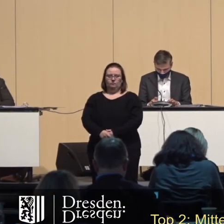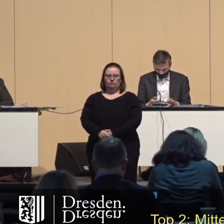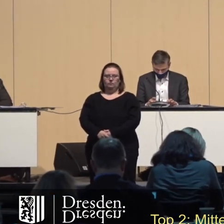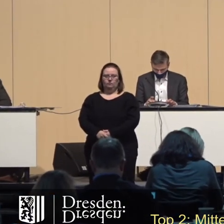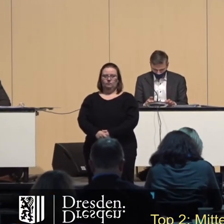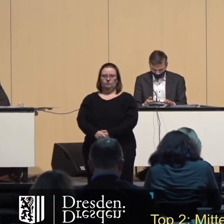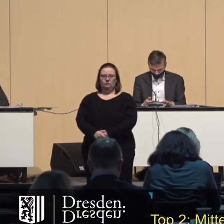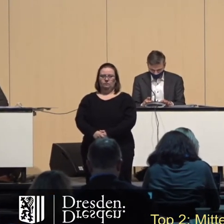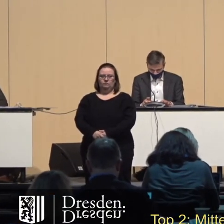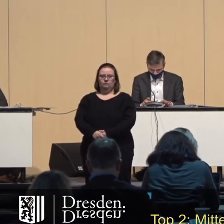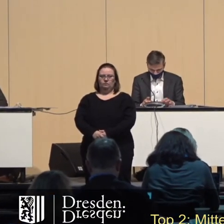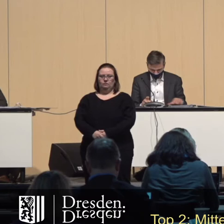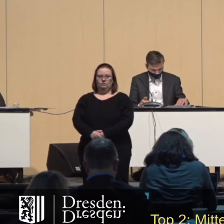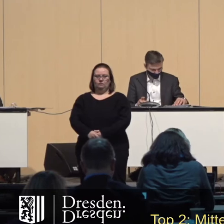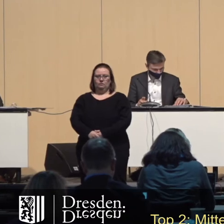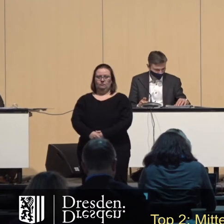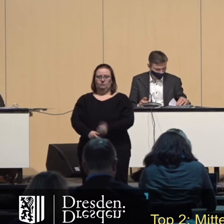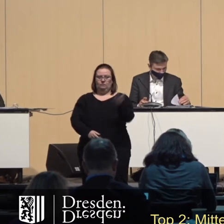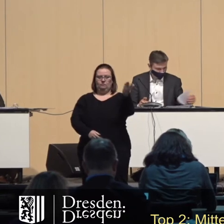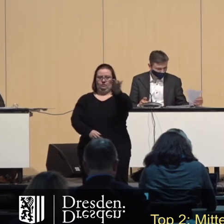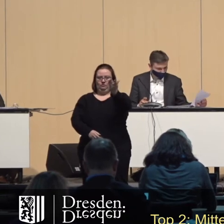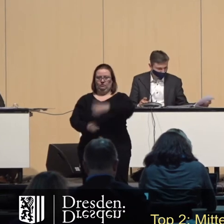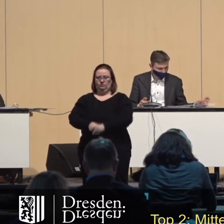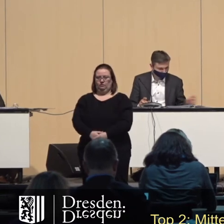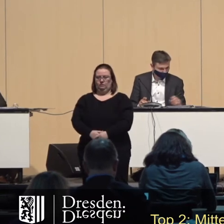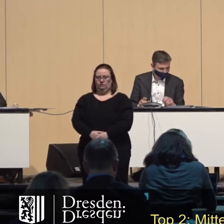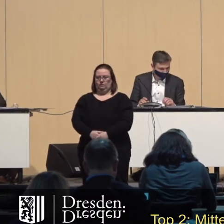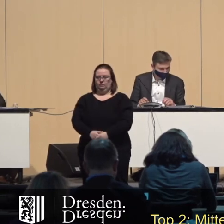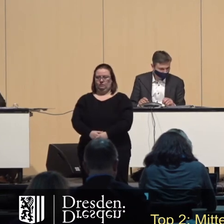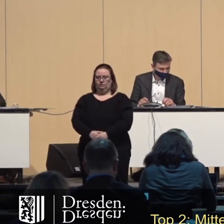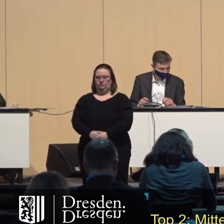So, weitere Wortmeldung. Herr Schmählich, dann Herr Lichti.